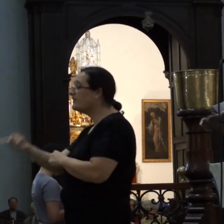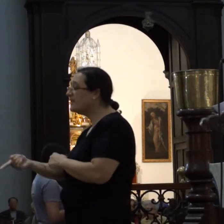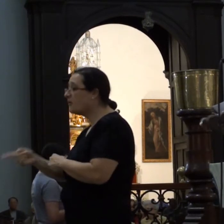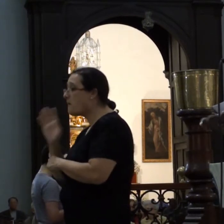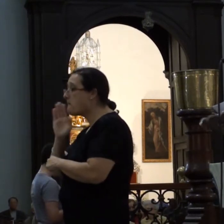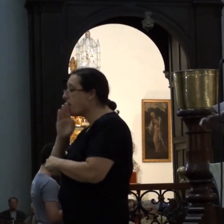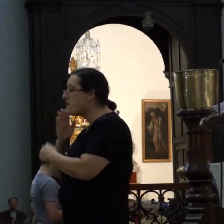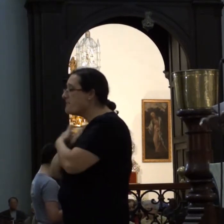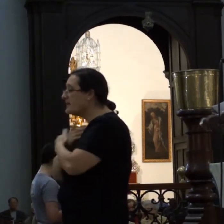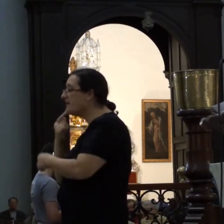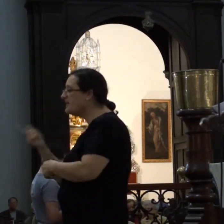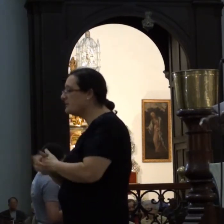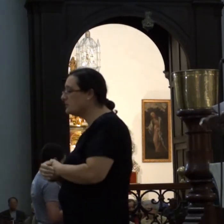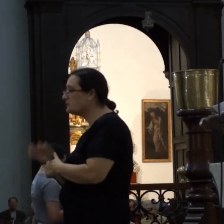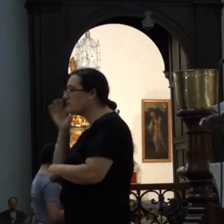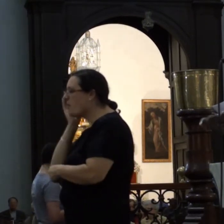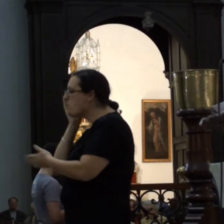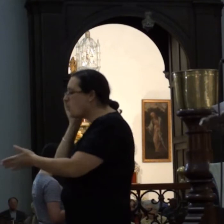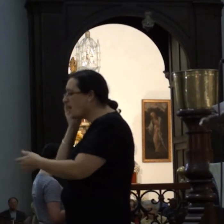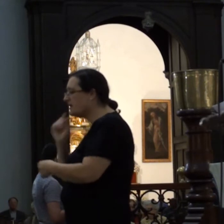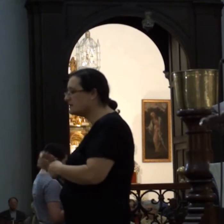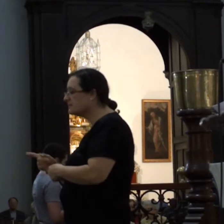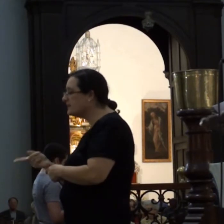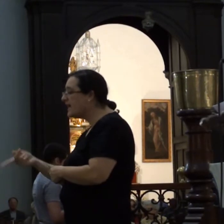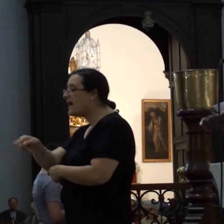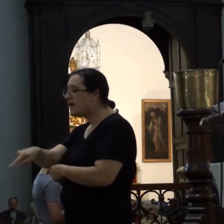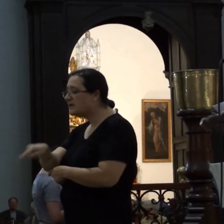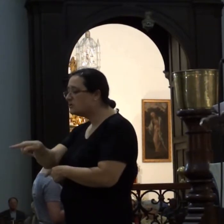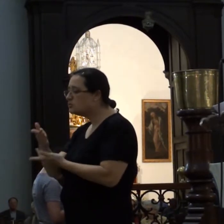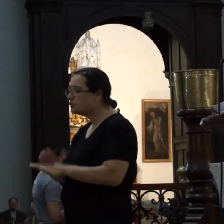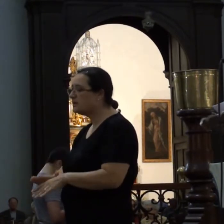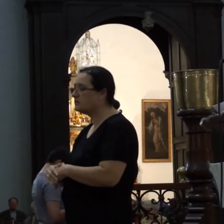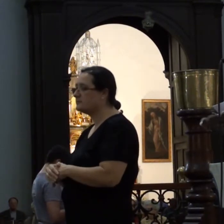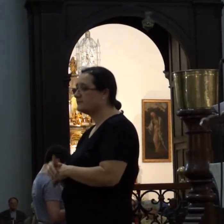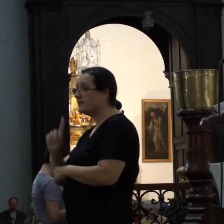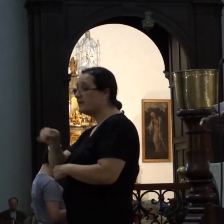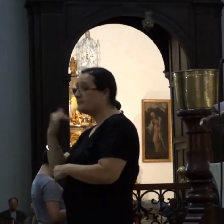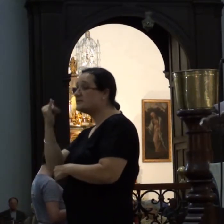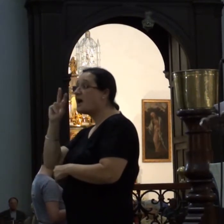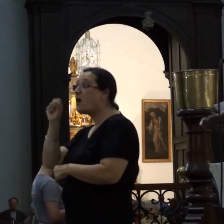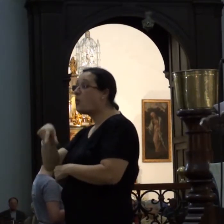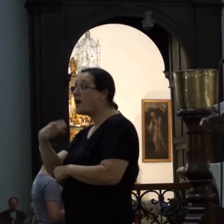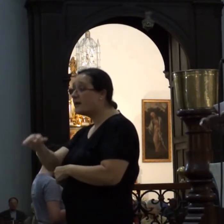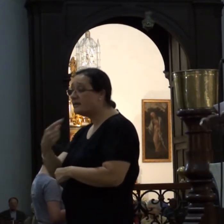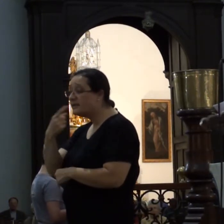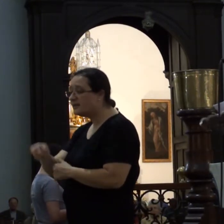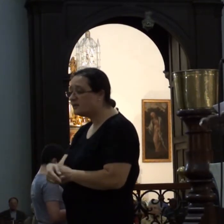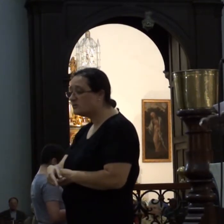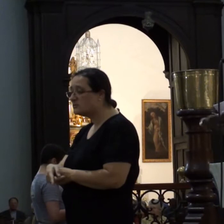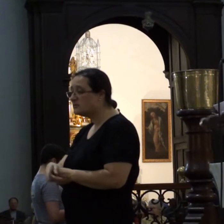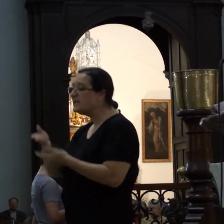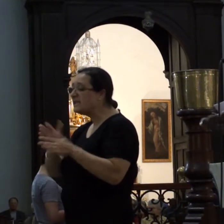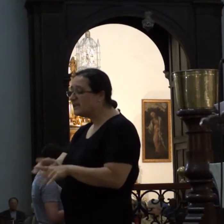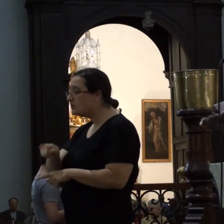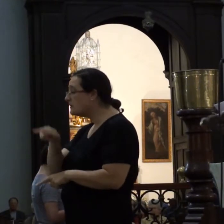a María mujer ahí tienes a tu hijo luego le dijo al hijo amado ahí